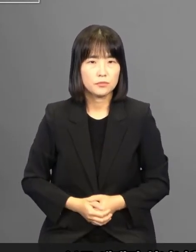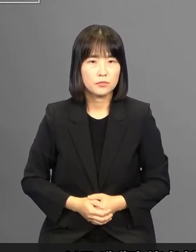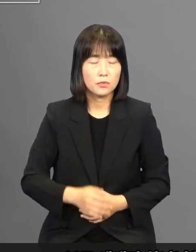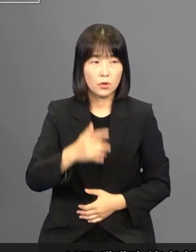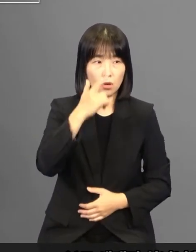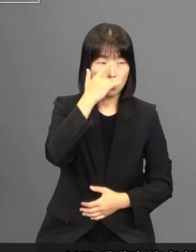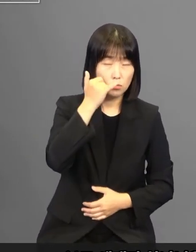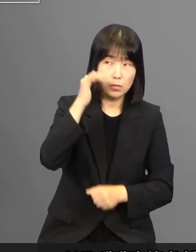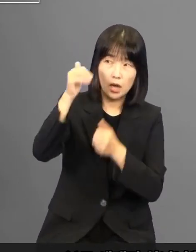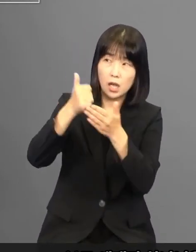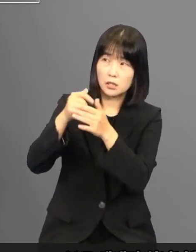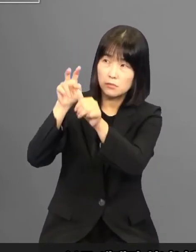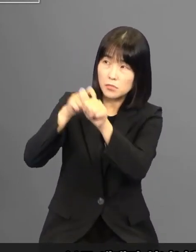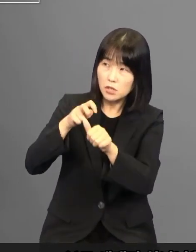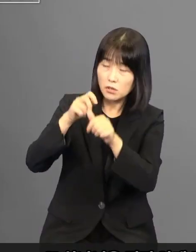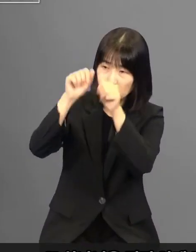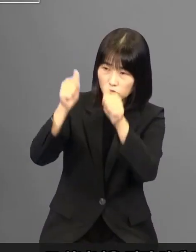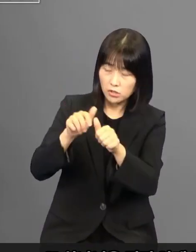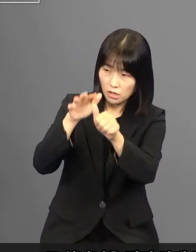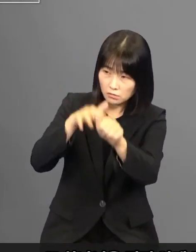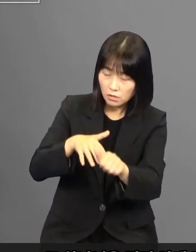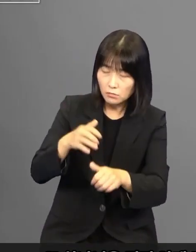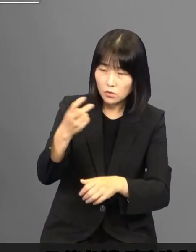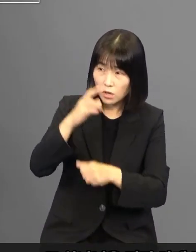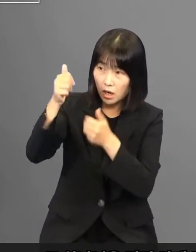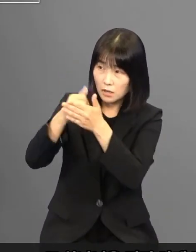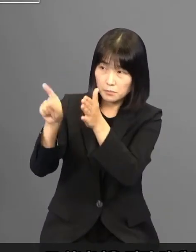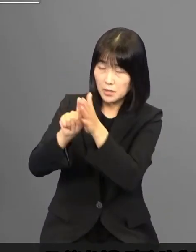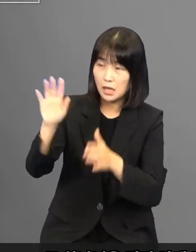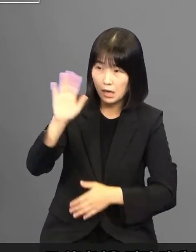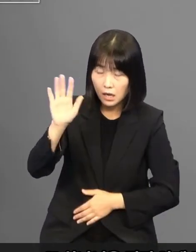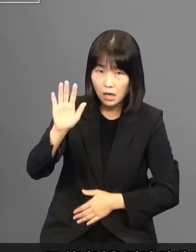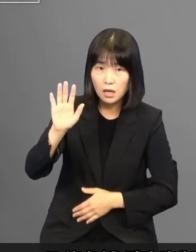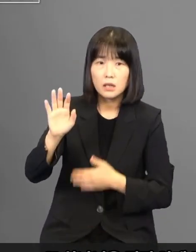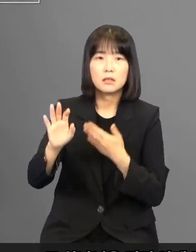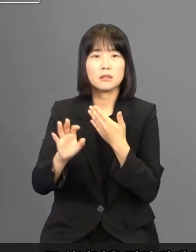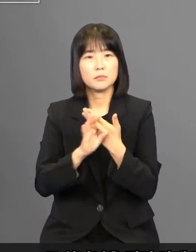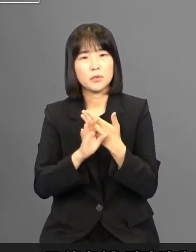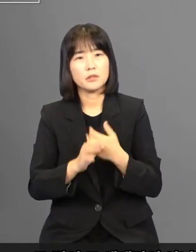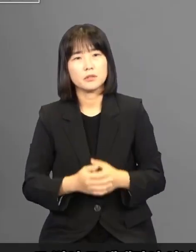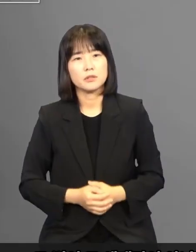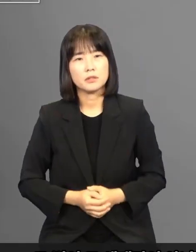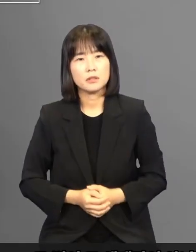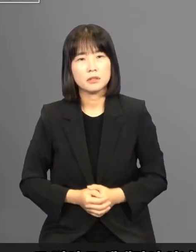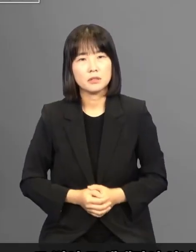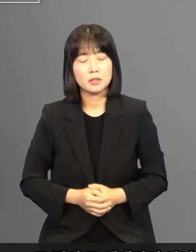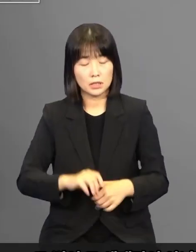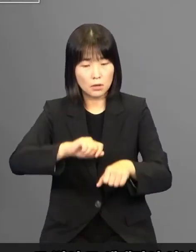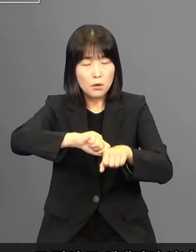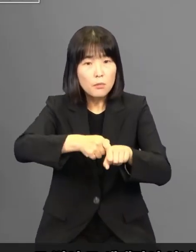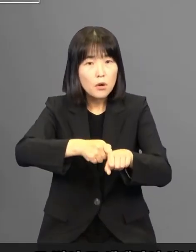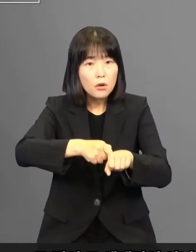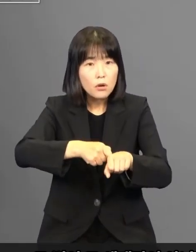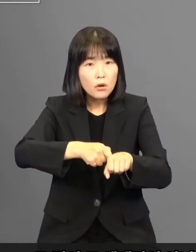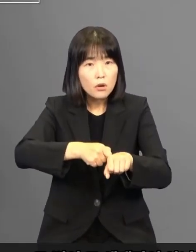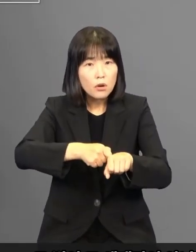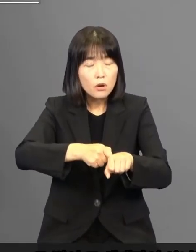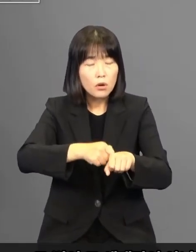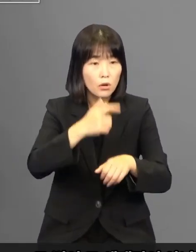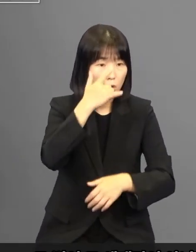하나님을 미워하거나 우상을 섬기거나 또 하나님 믿지 않게 되면, 진정으로 신뢰하지 않게 되면 그 벌이 그 세대만이